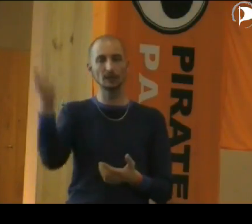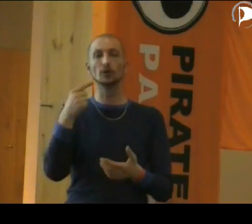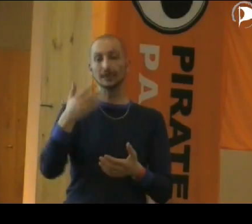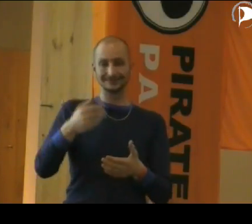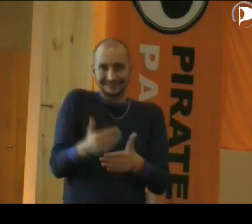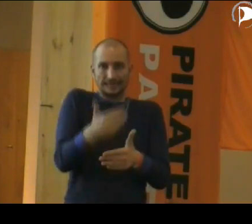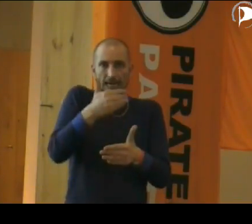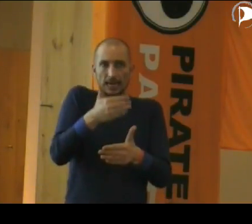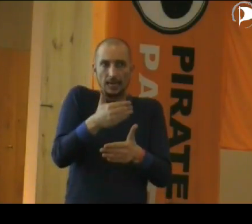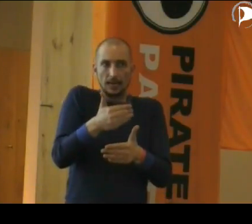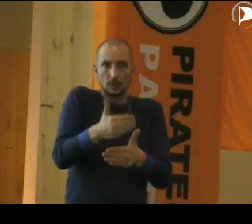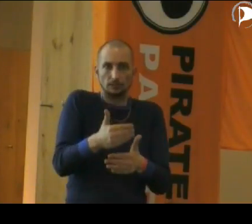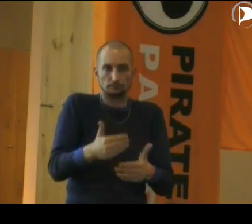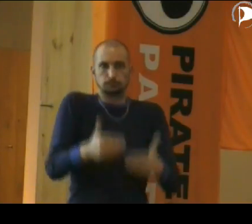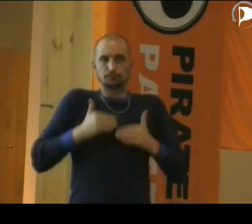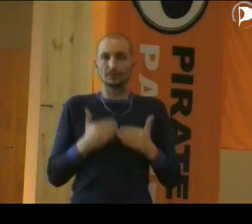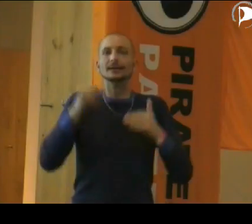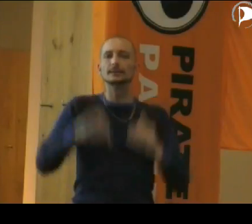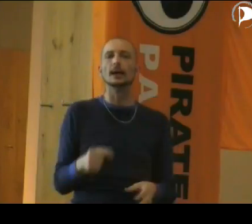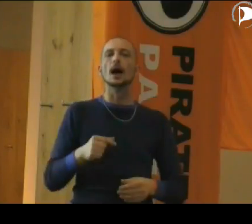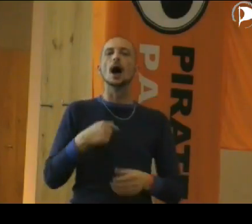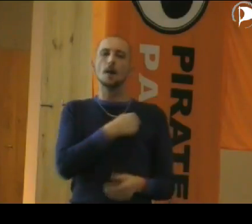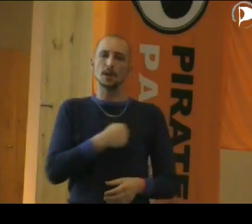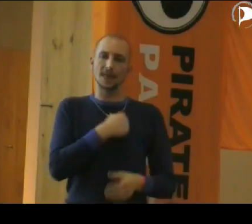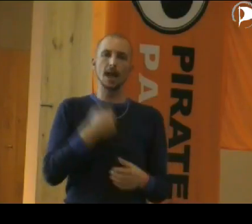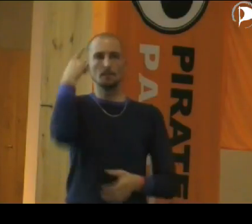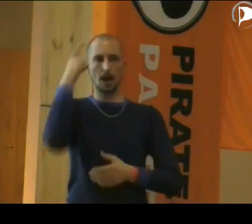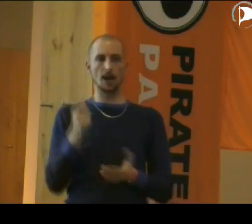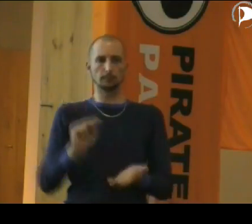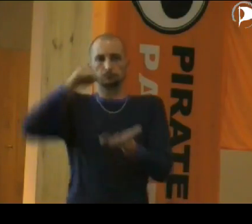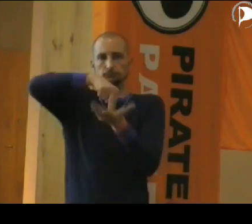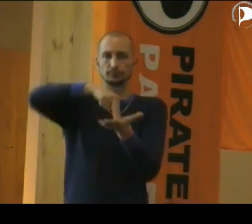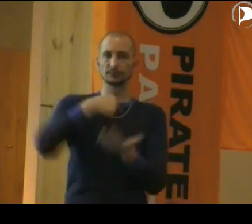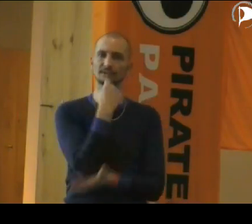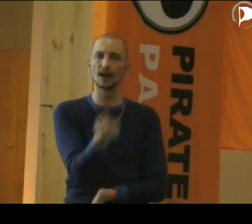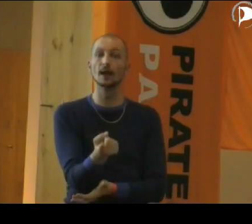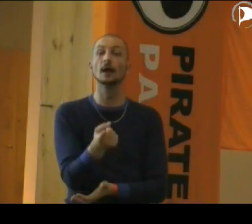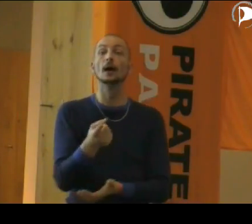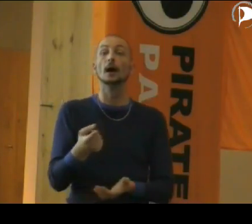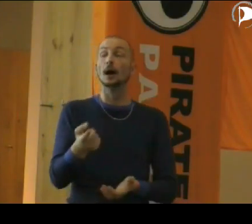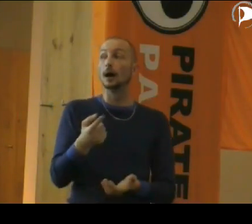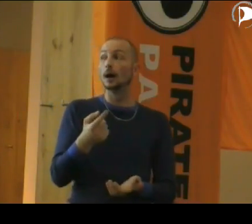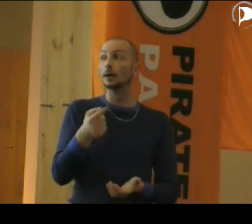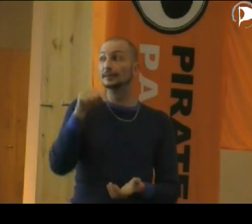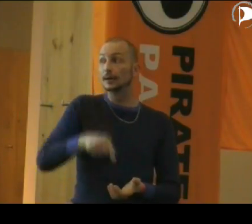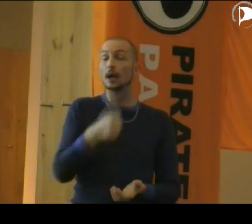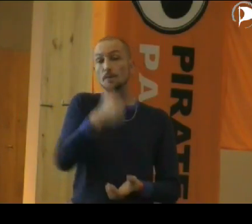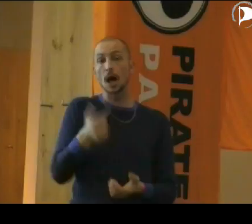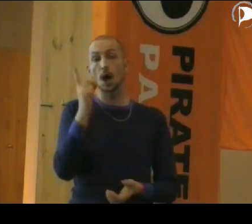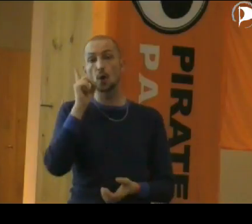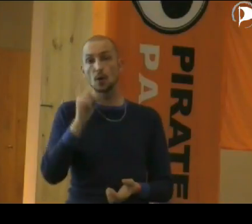zu treten und die parteimeinung meine meinung ansonsten konnte sich